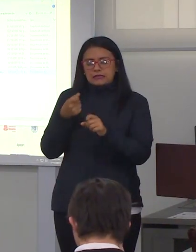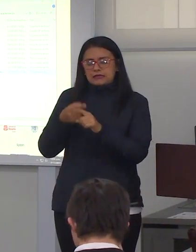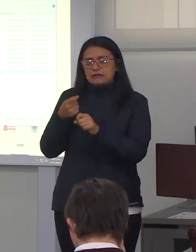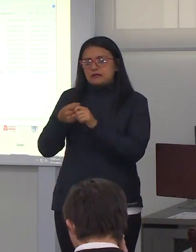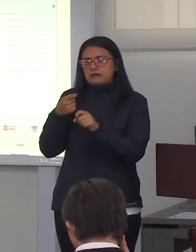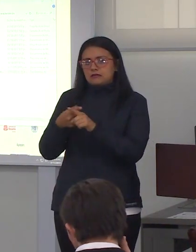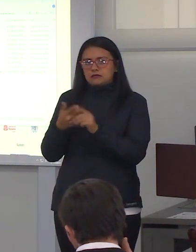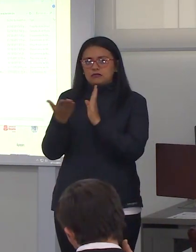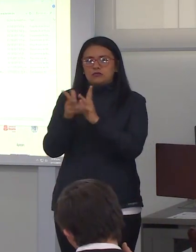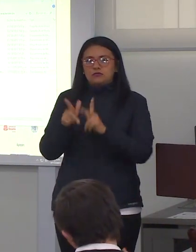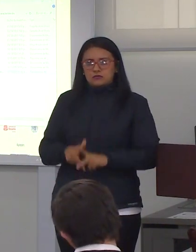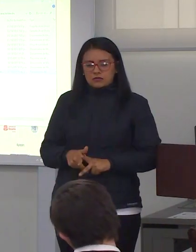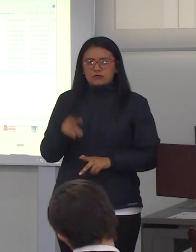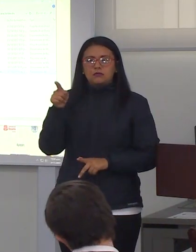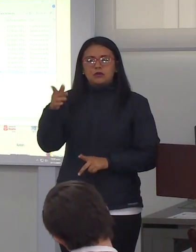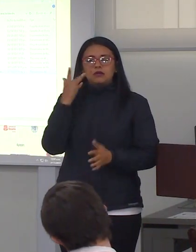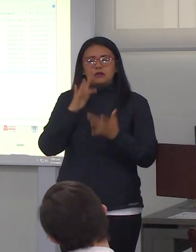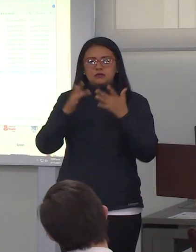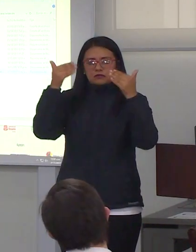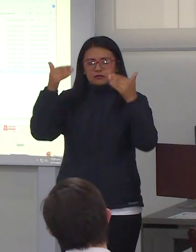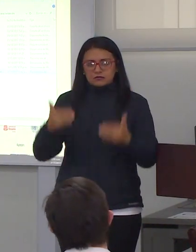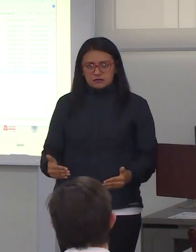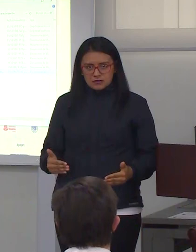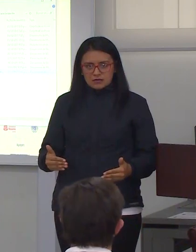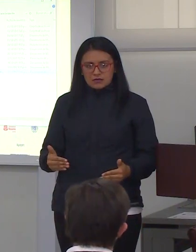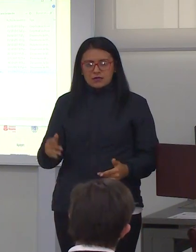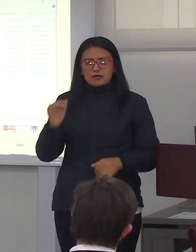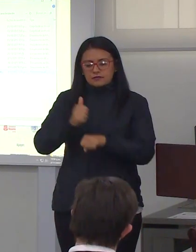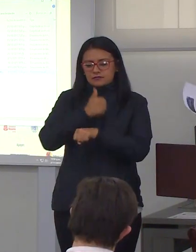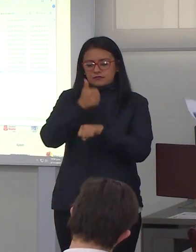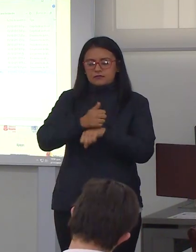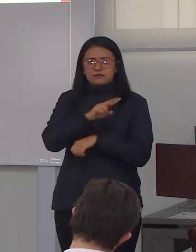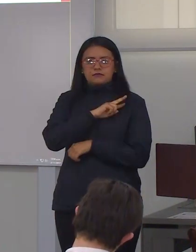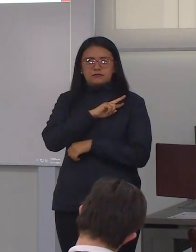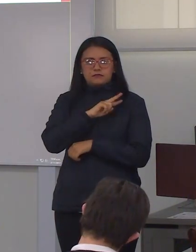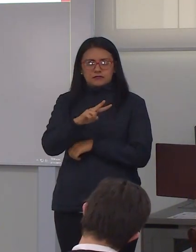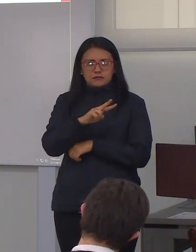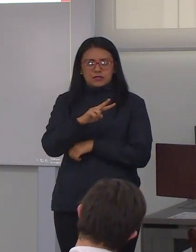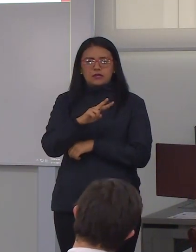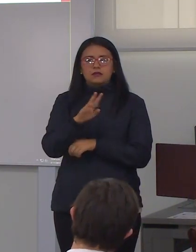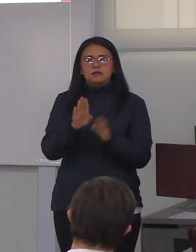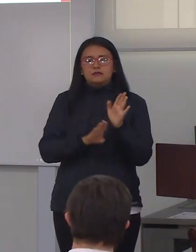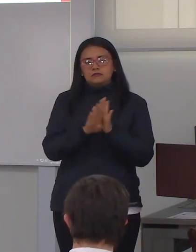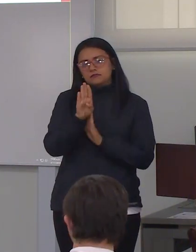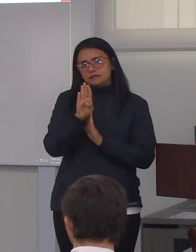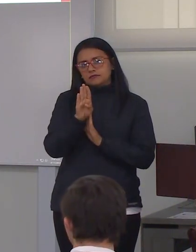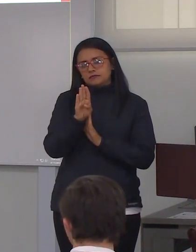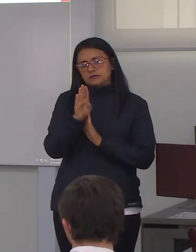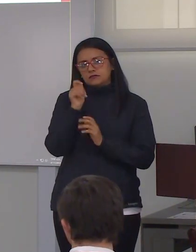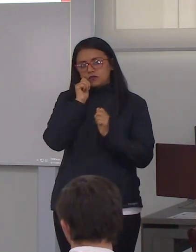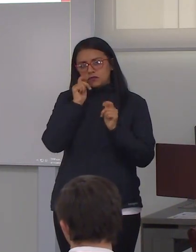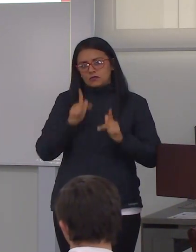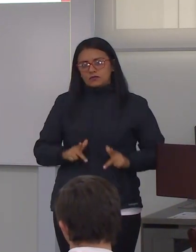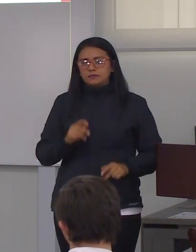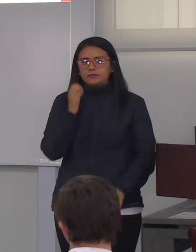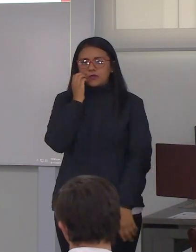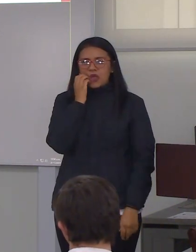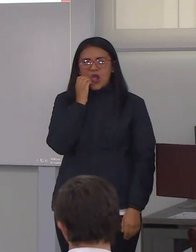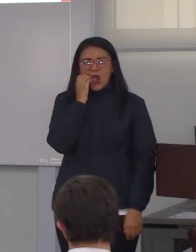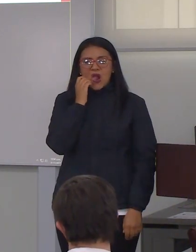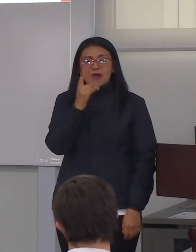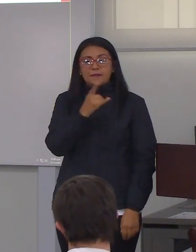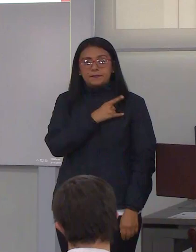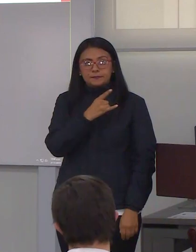estudiantes en condiciones de discapacidad desde la vicerrectoría de promoción y desarrollo humano la